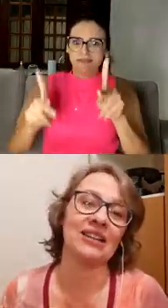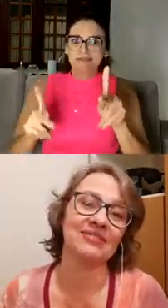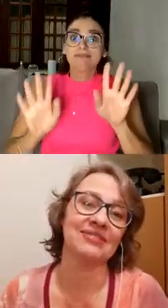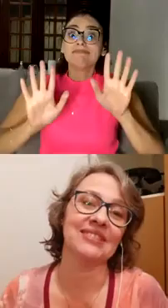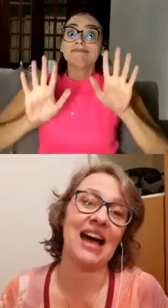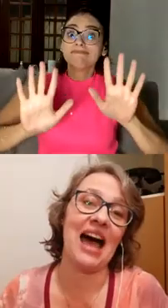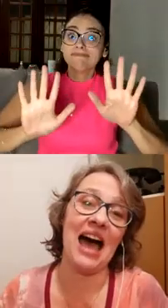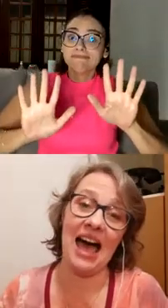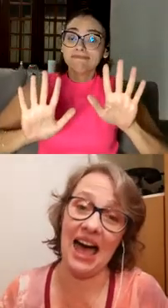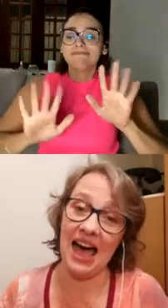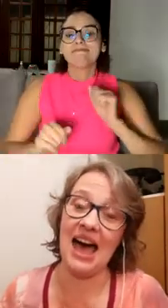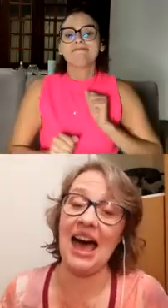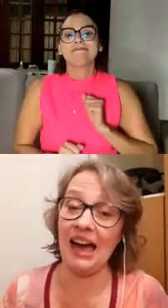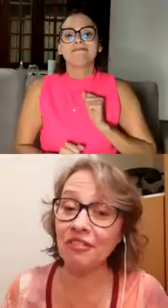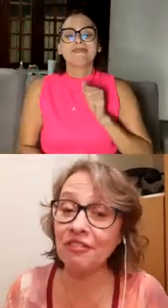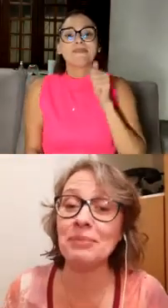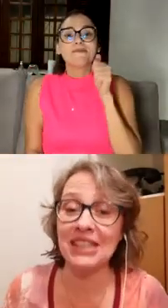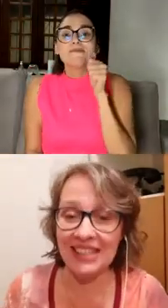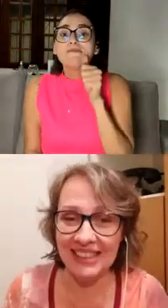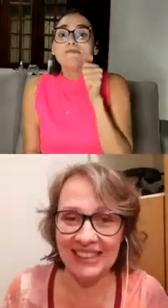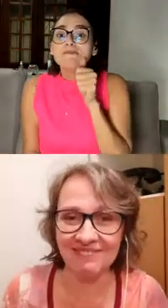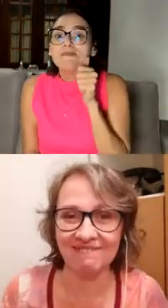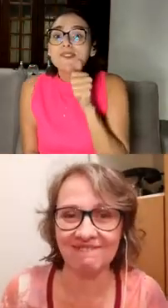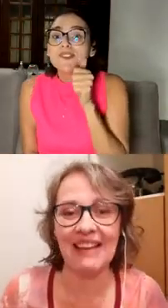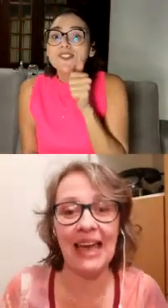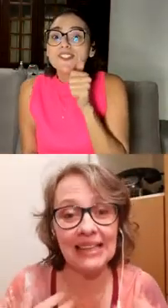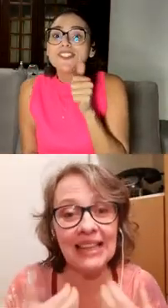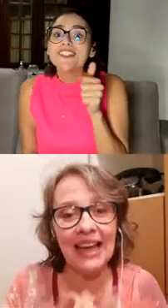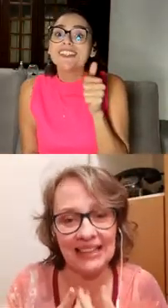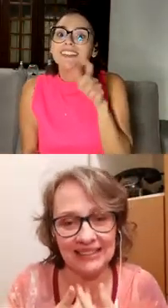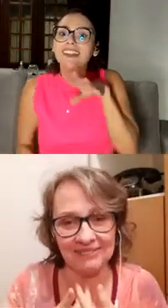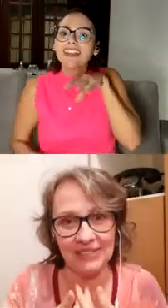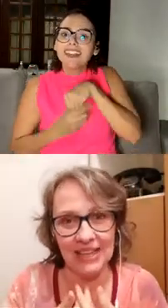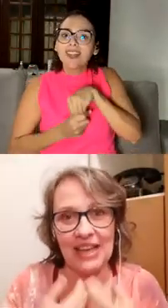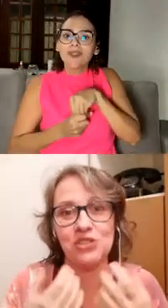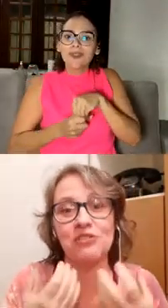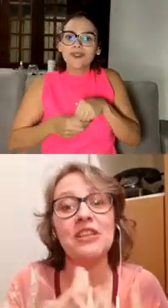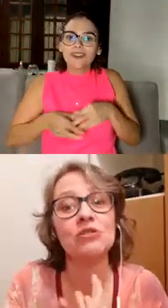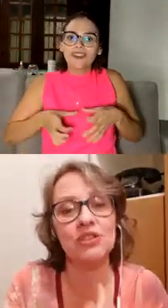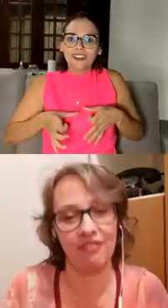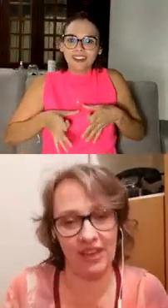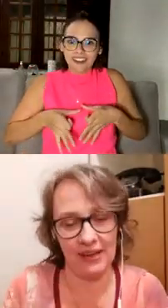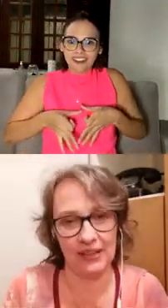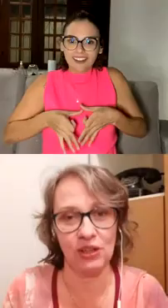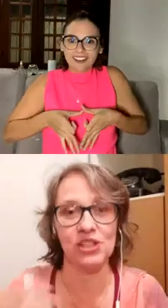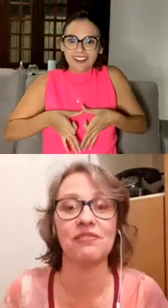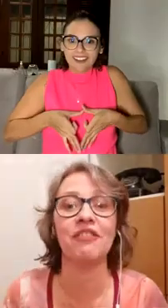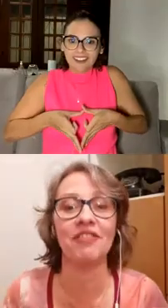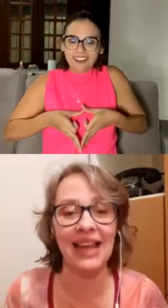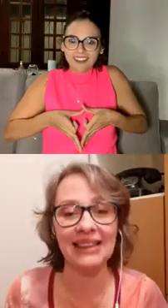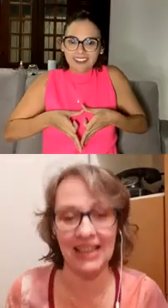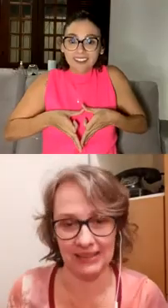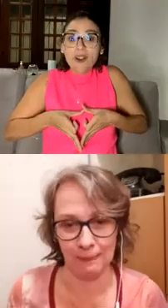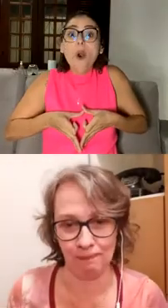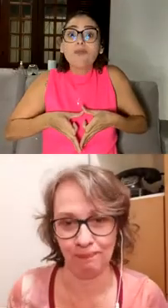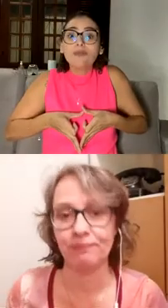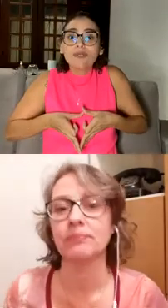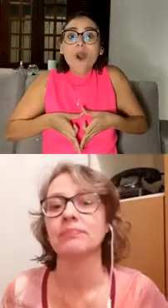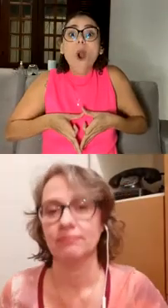Agora, a feminina é interna, é difícil de ver, então a gente vai falar